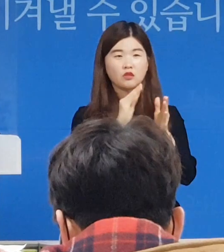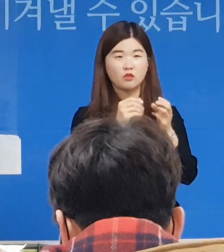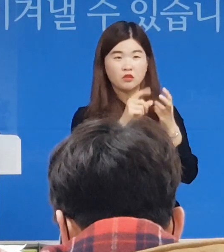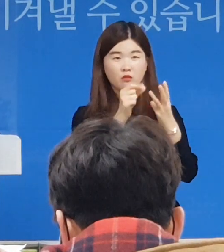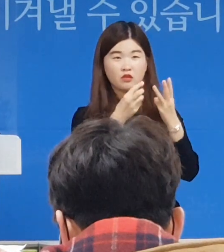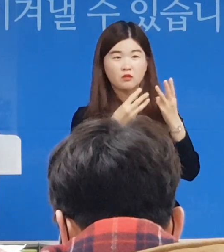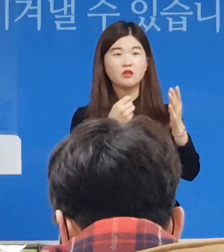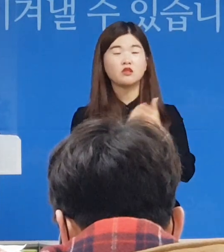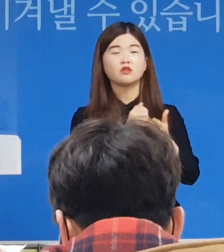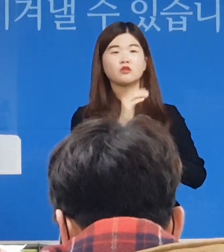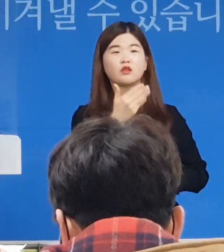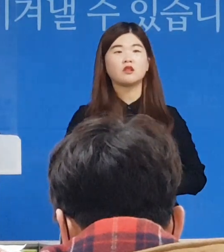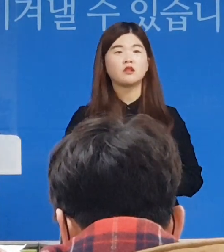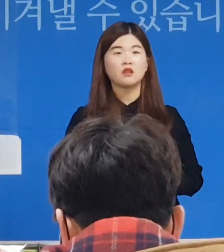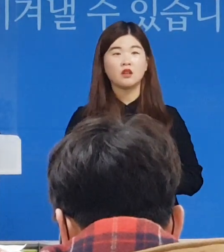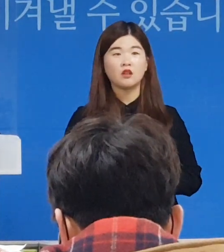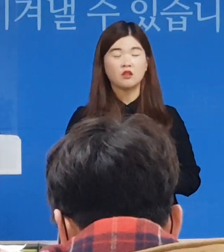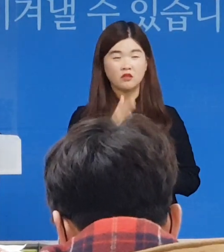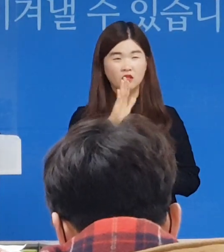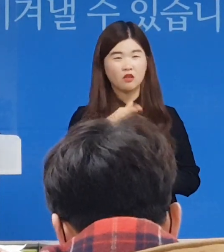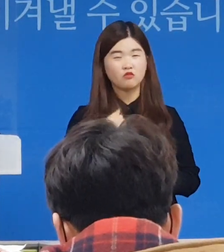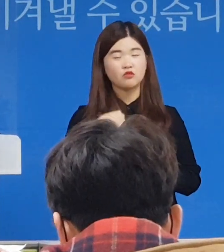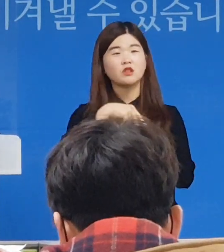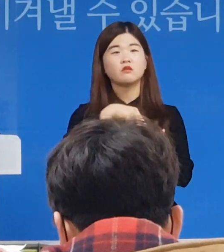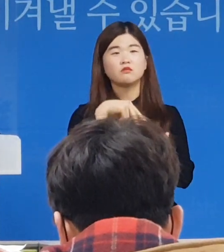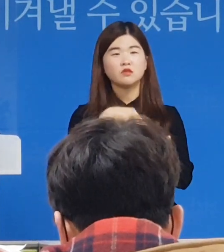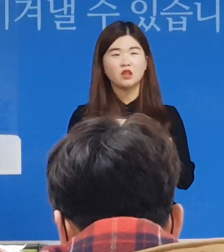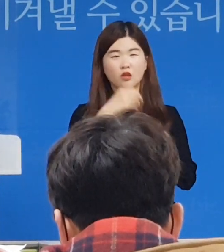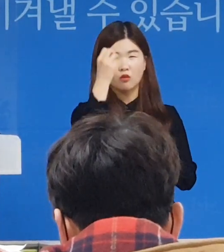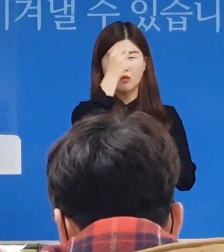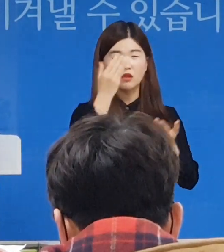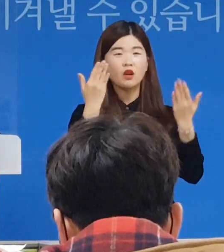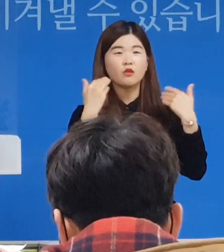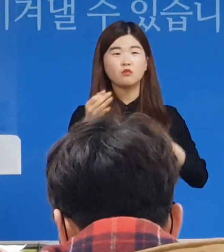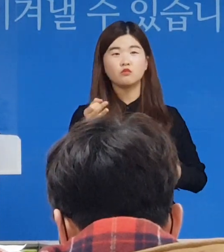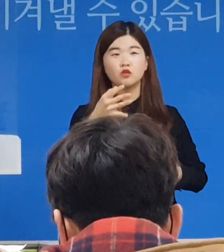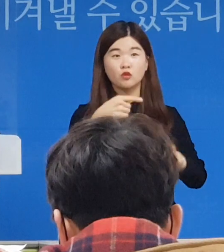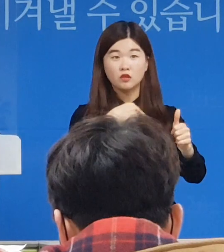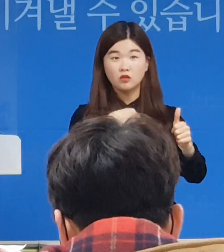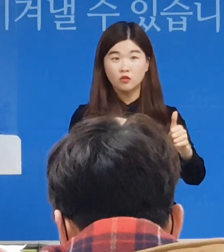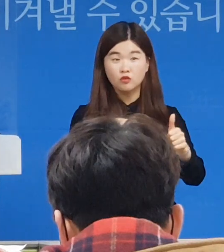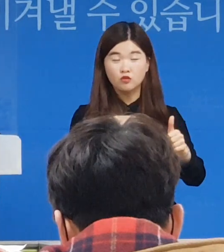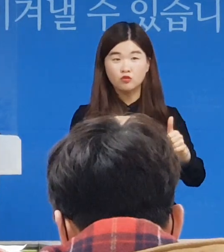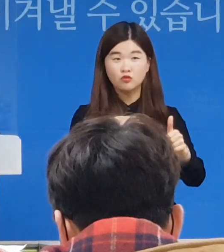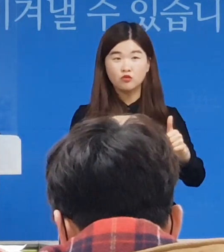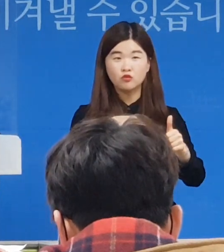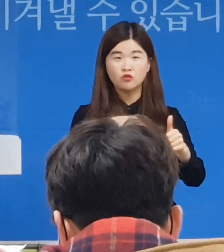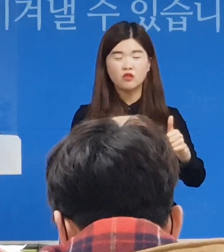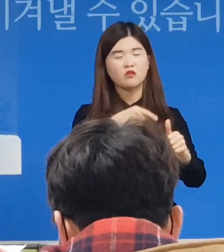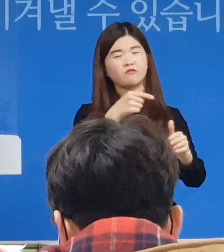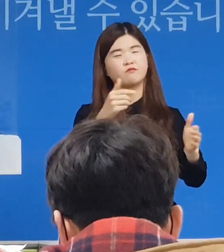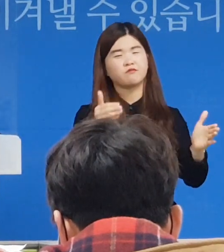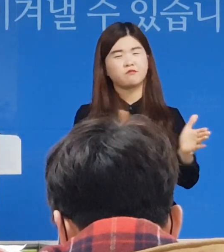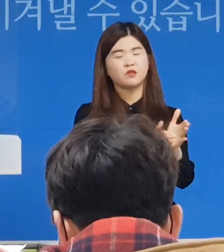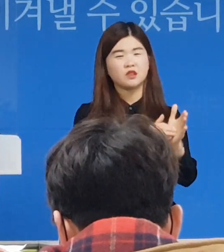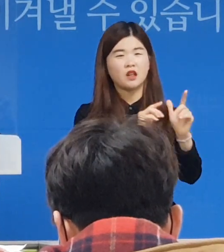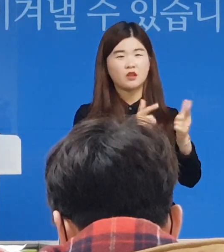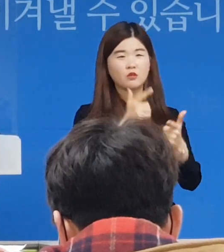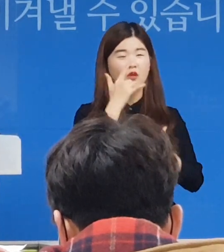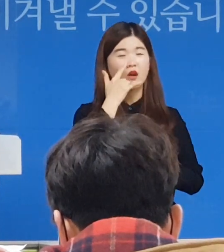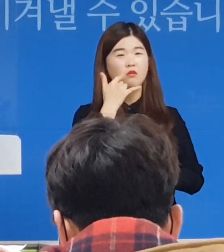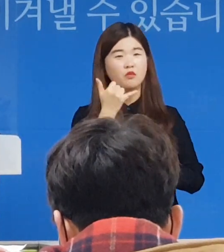3일자로. 근데 저희들 생각은 고교 이제 무상교육은 일정 기간 경과 후에 종료되는 것이 아니라